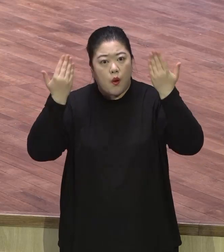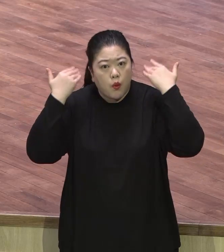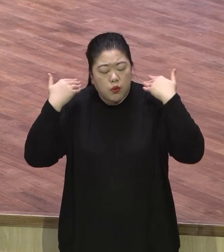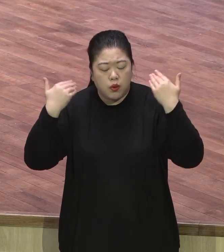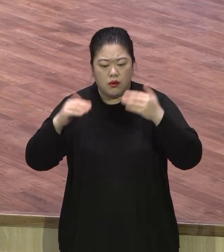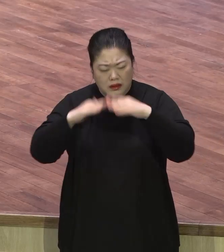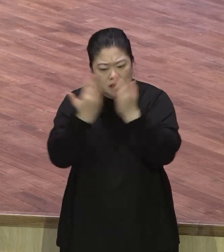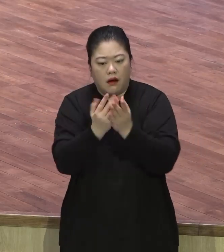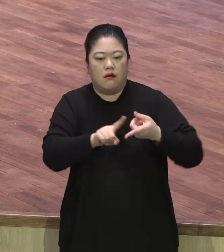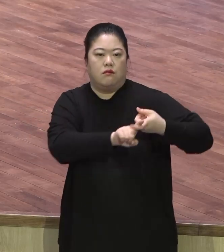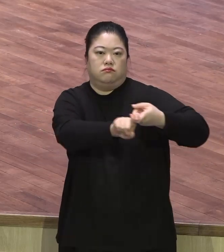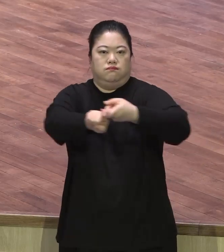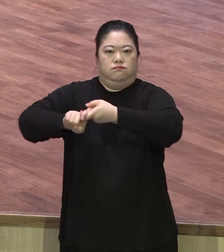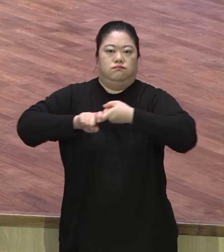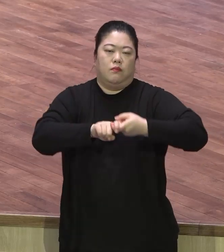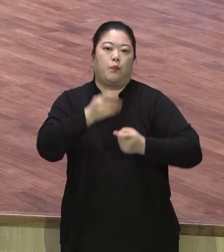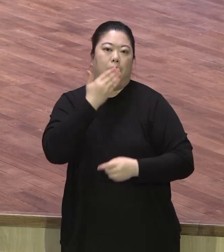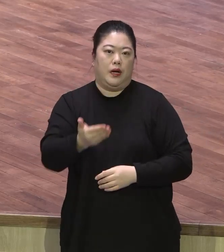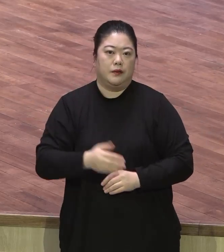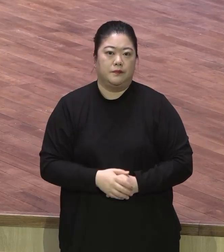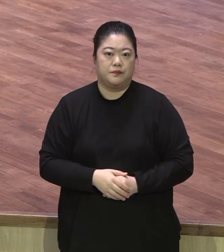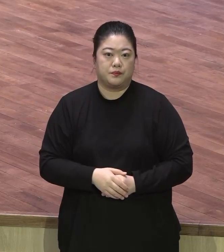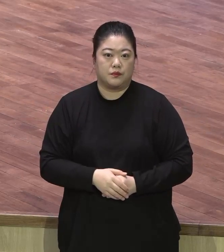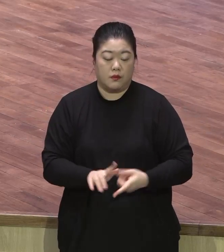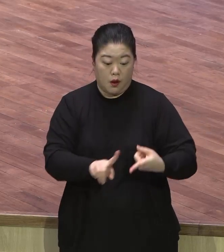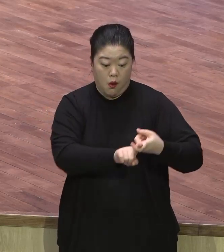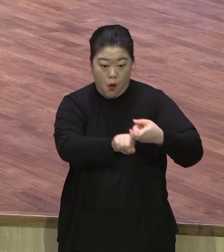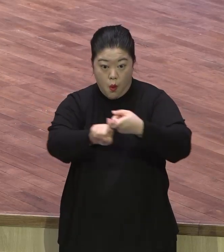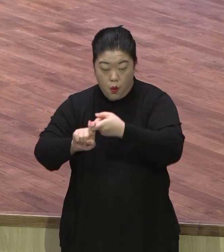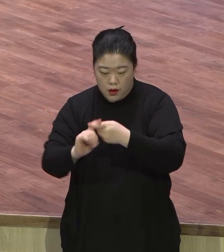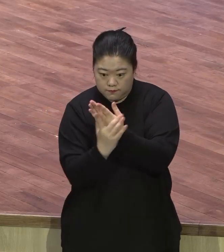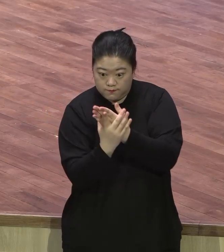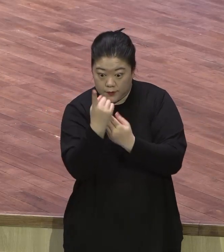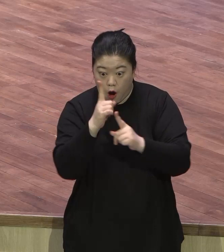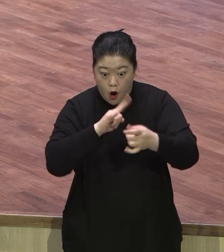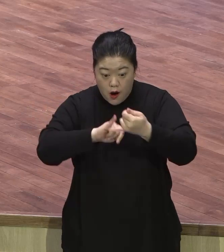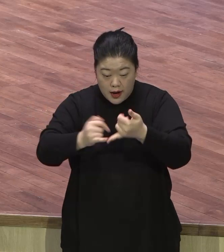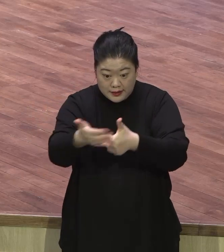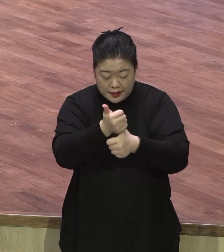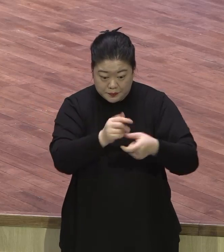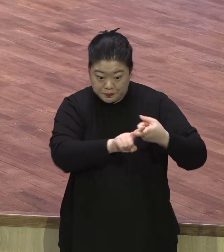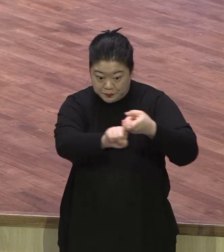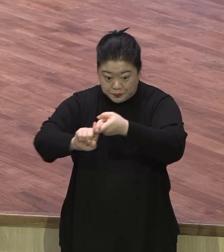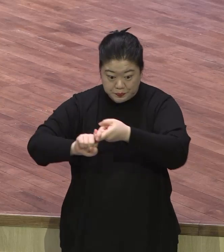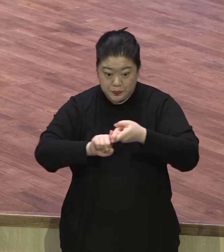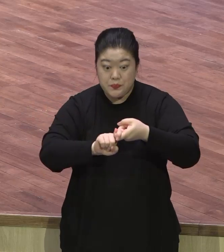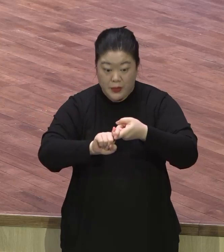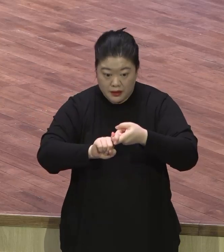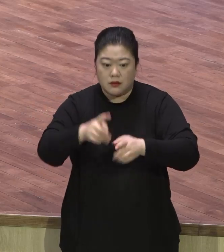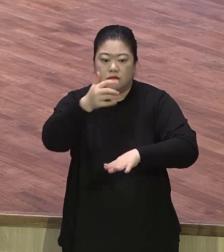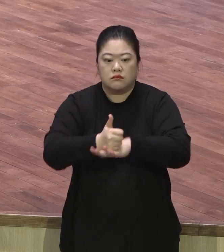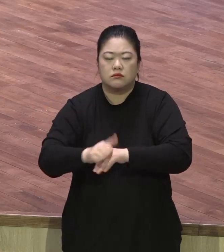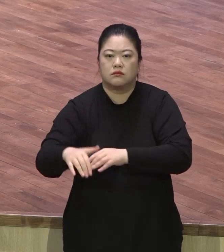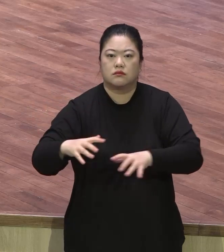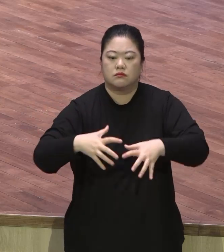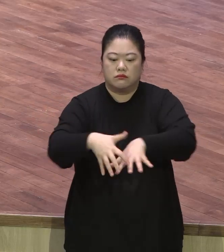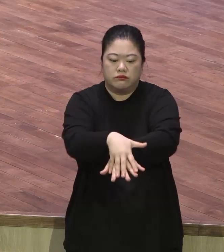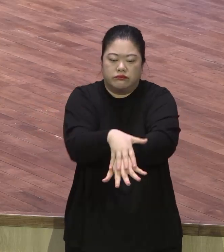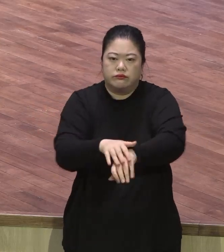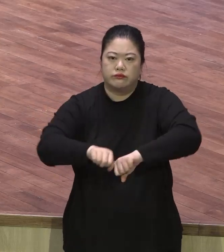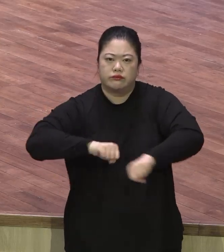그런 분이에요. 그럼 어떻게 해요? 이게 무슨 말입니까? 생동감이 넘치지요. 살아있지요. 힘이 있지요. 은약